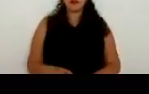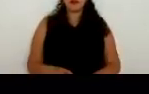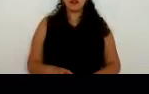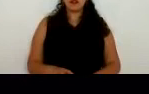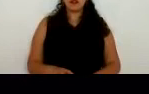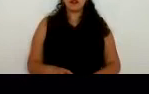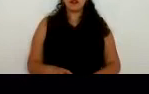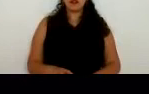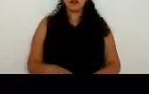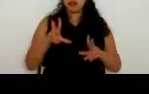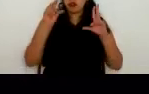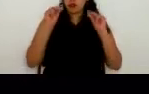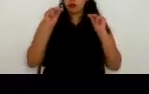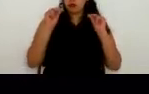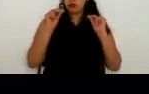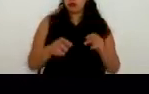no